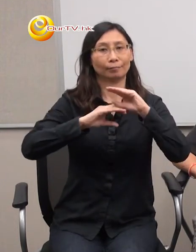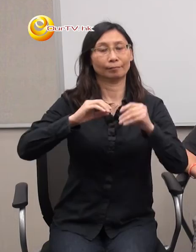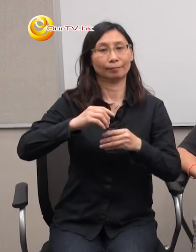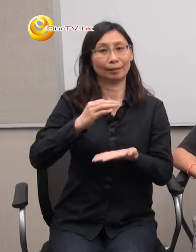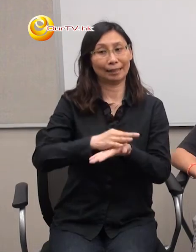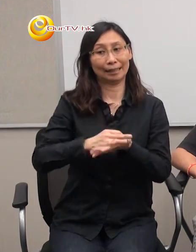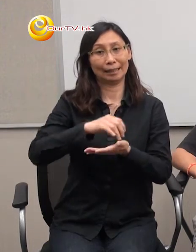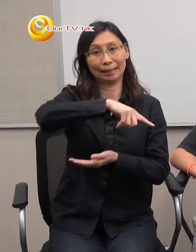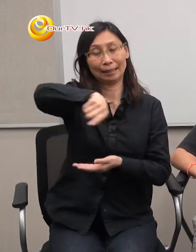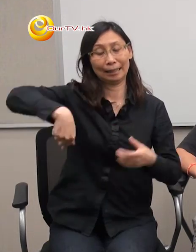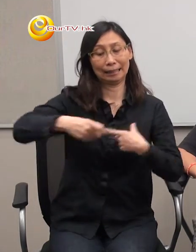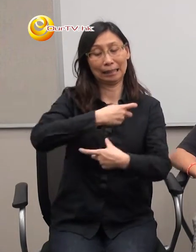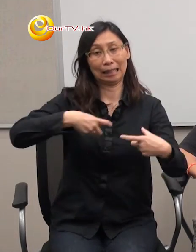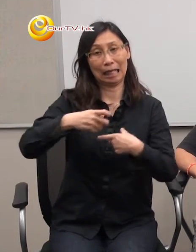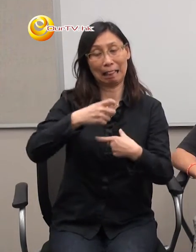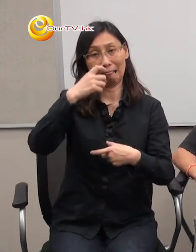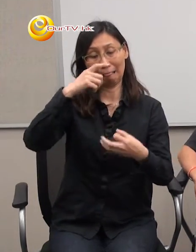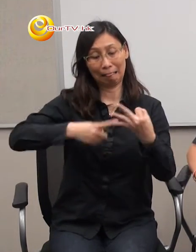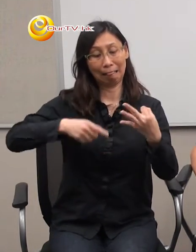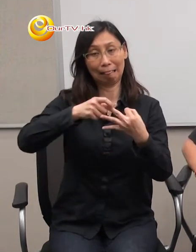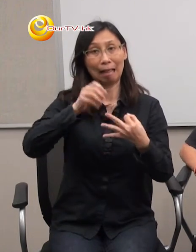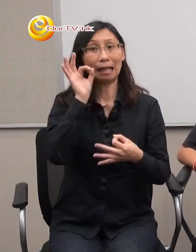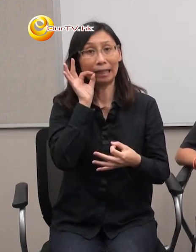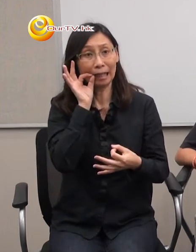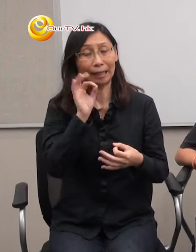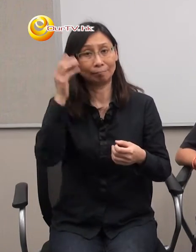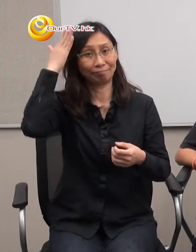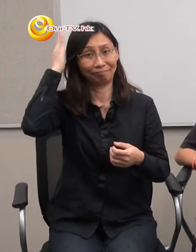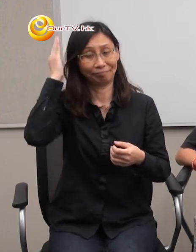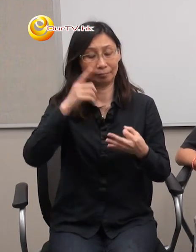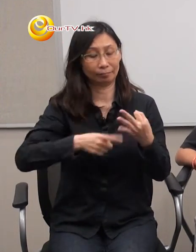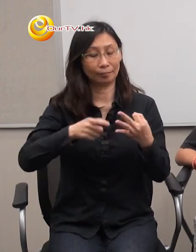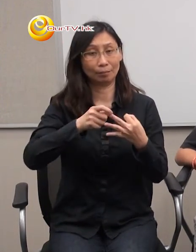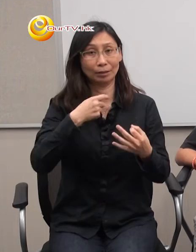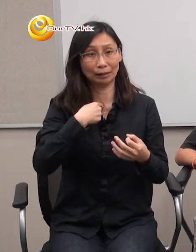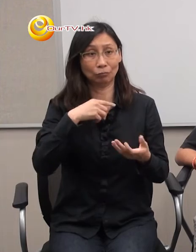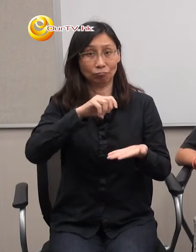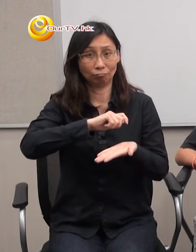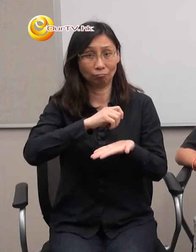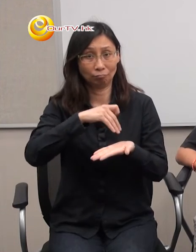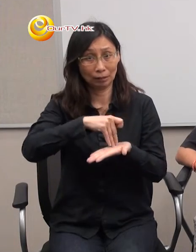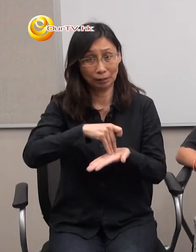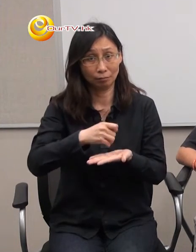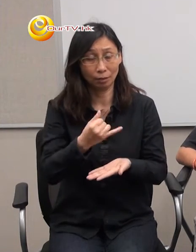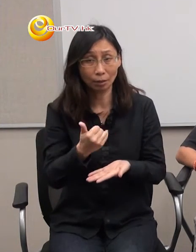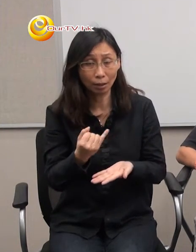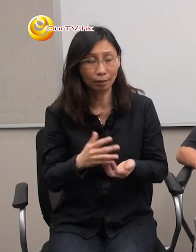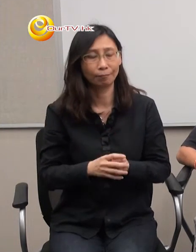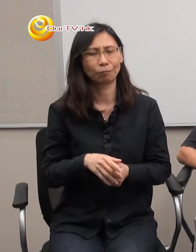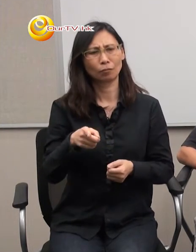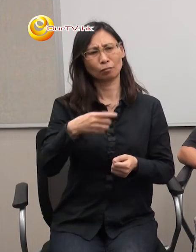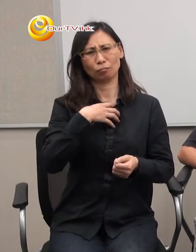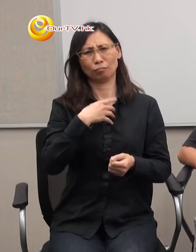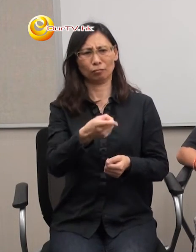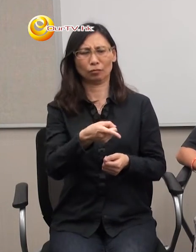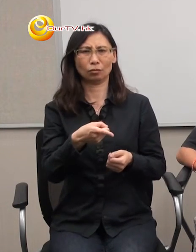又唔係揾工，又唔係入職。 冇啦，咁我都真係為你，即係當呢、這個係咯。係 咯。 你當呢個係咩嚟